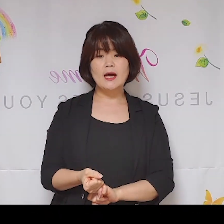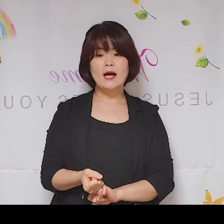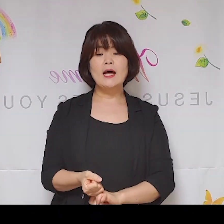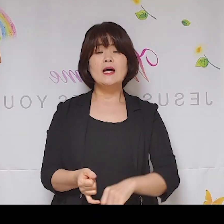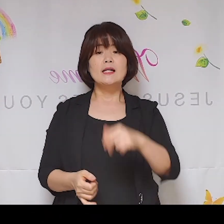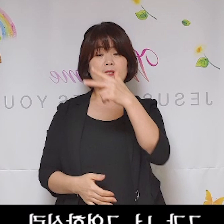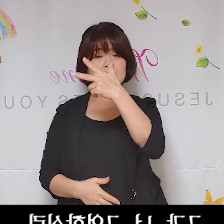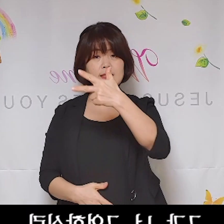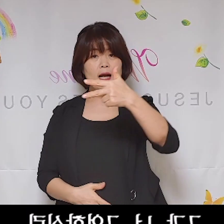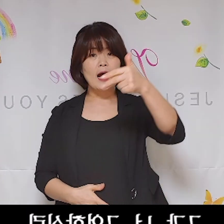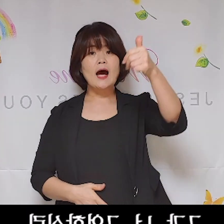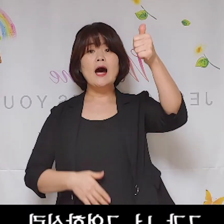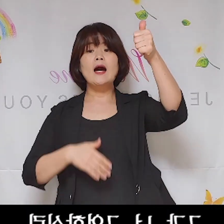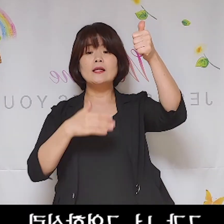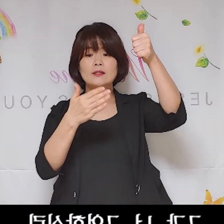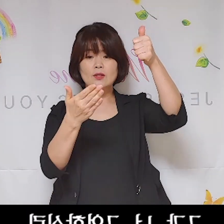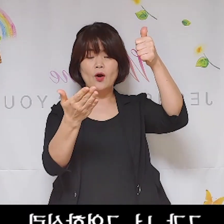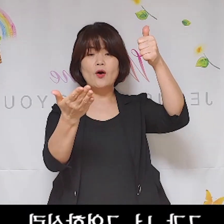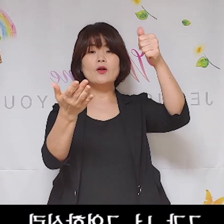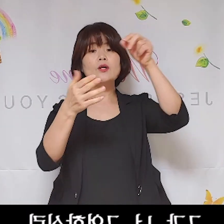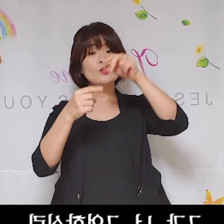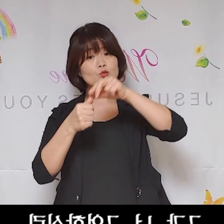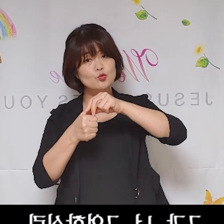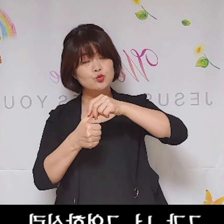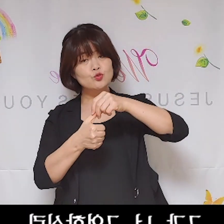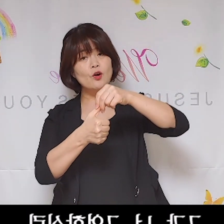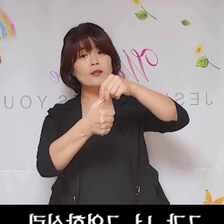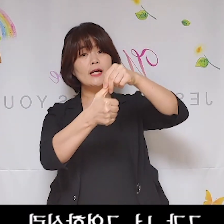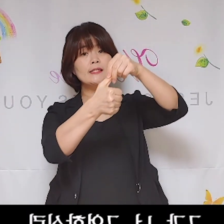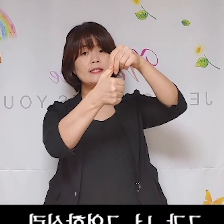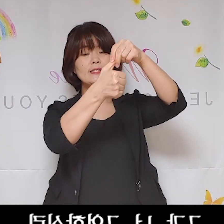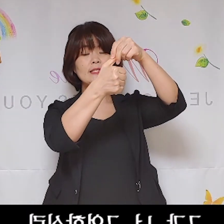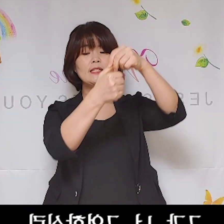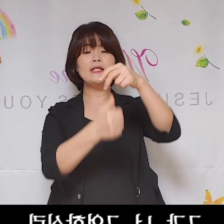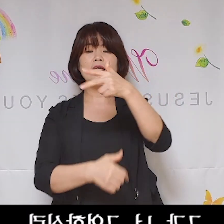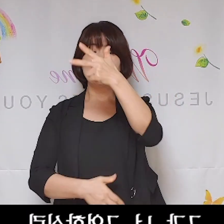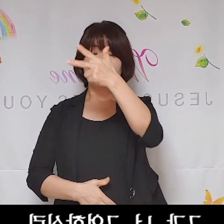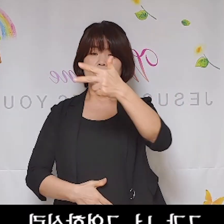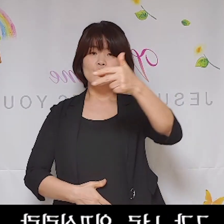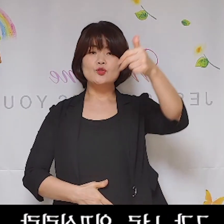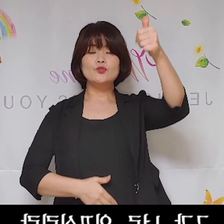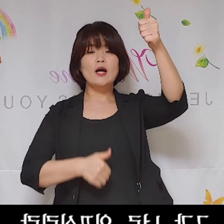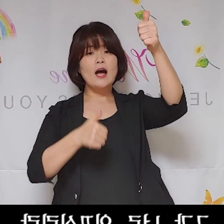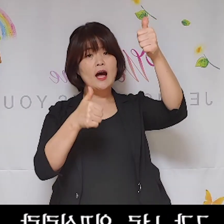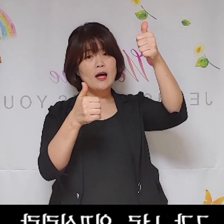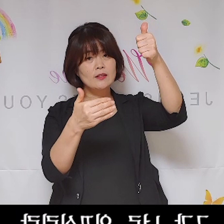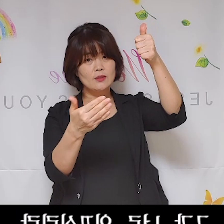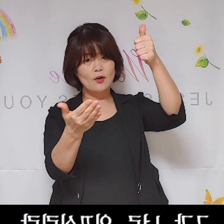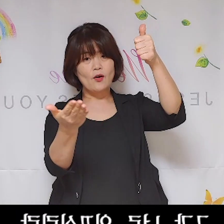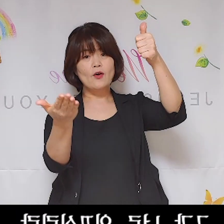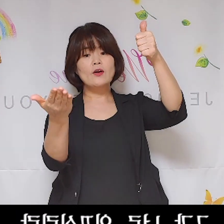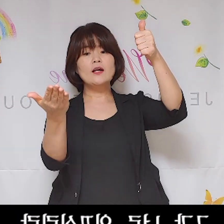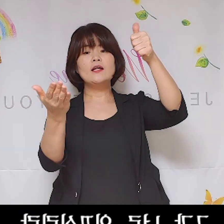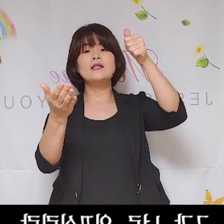해보겠습니다. 그가 널 구원하시리. 주가 널